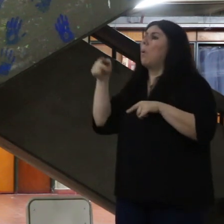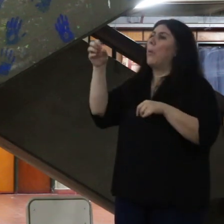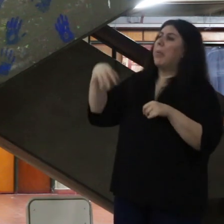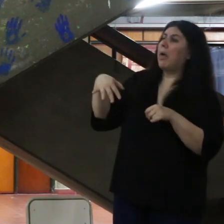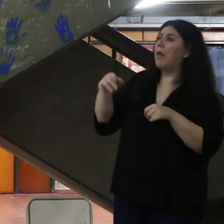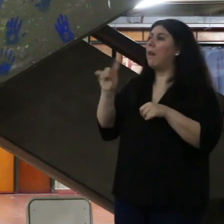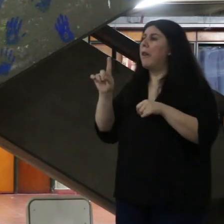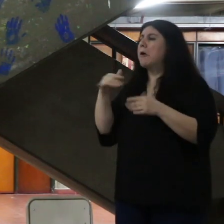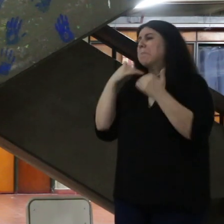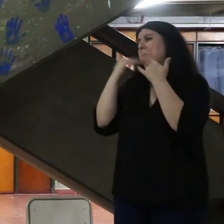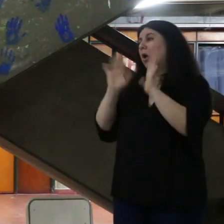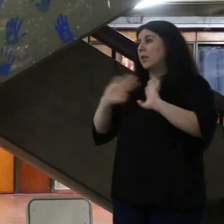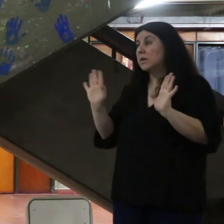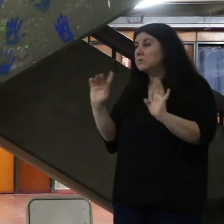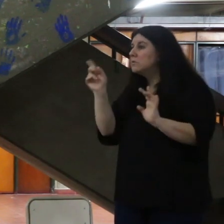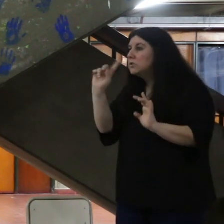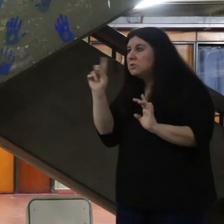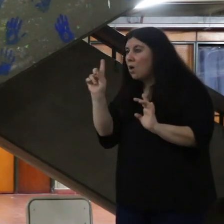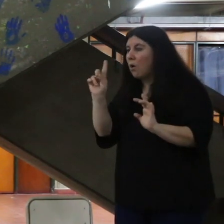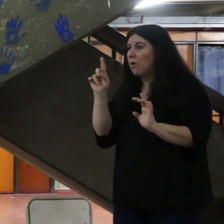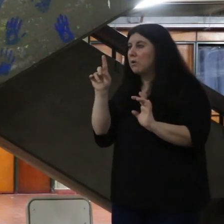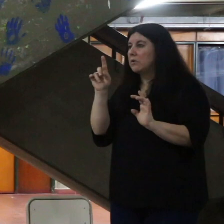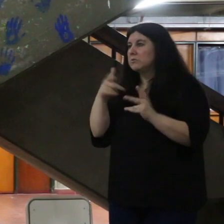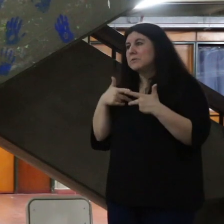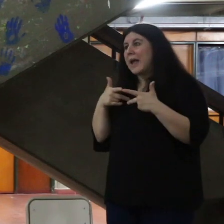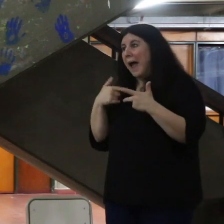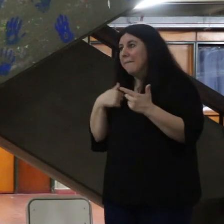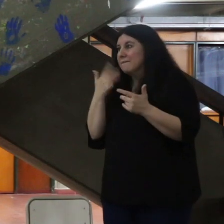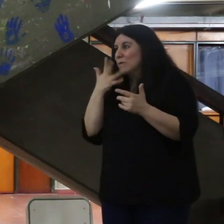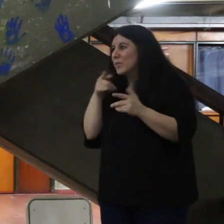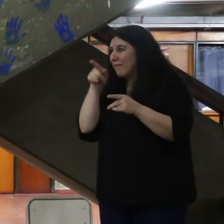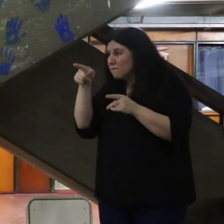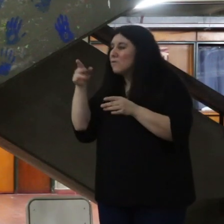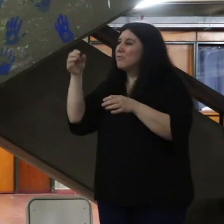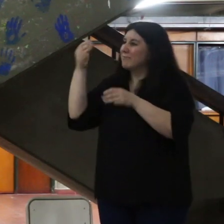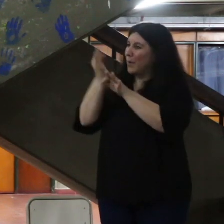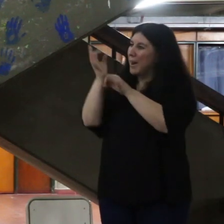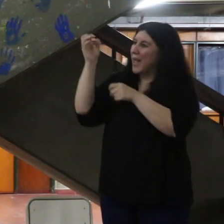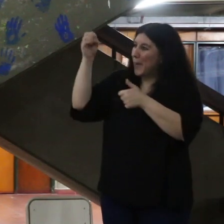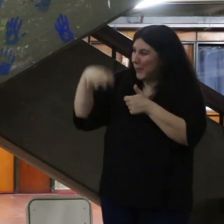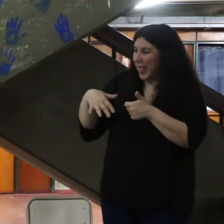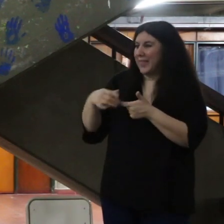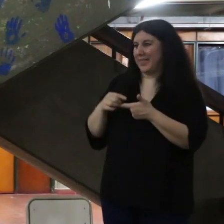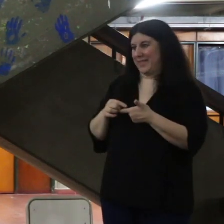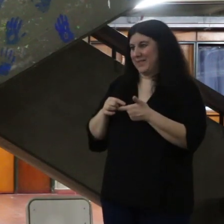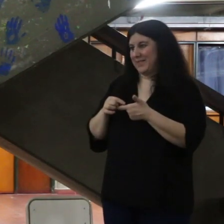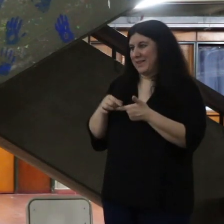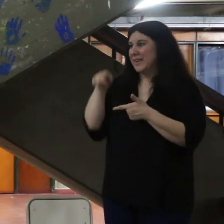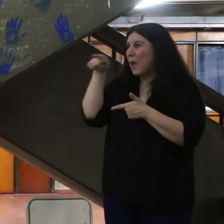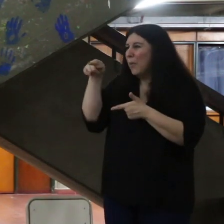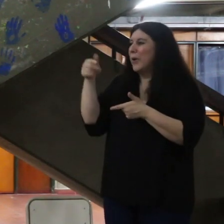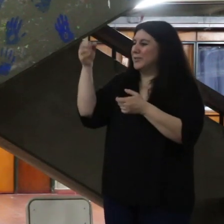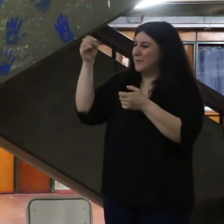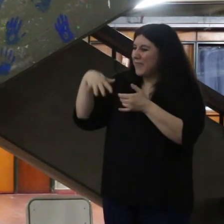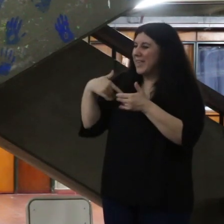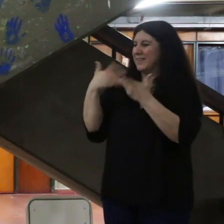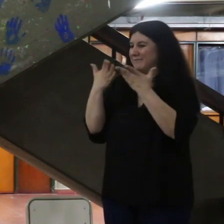o no estén en la escuela, que no nos da lo mismo que vengan o no vengan,